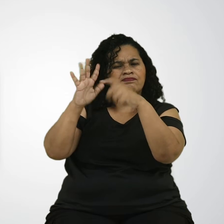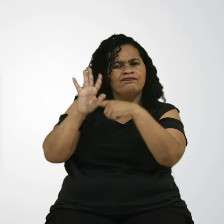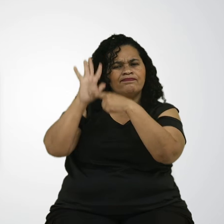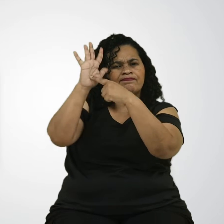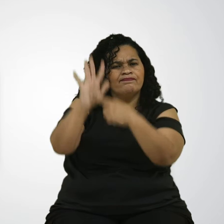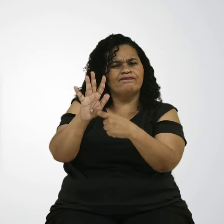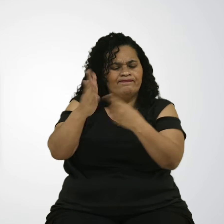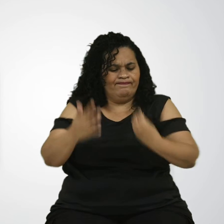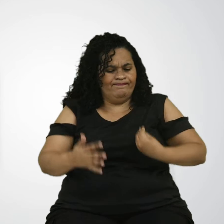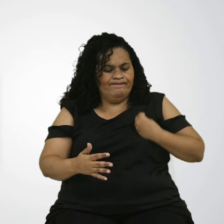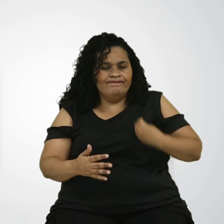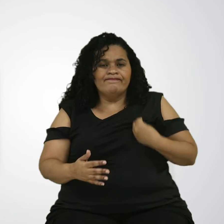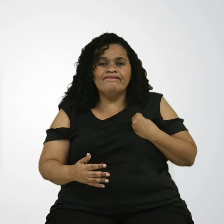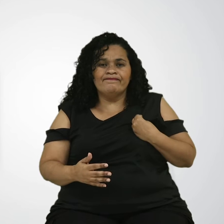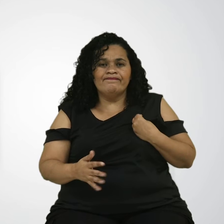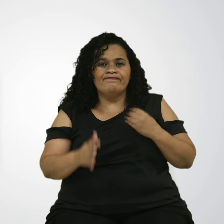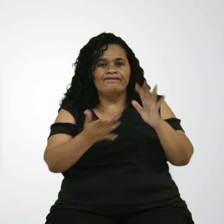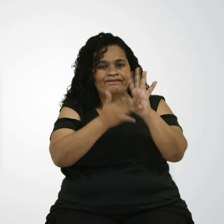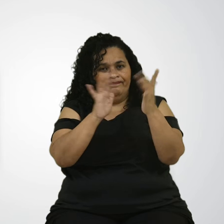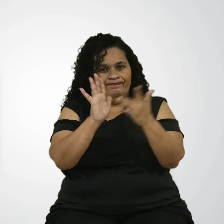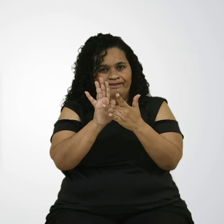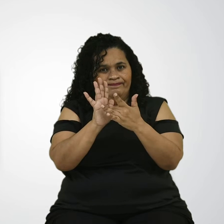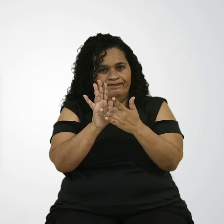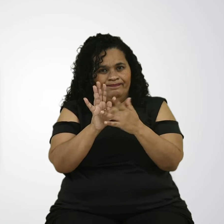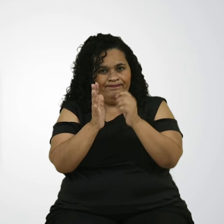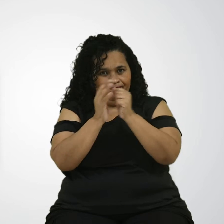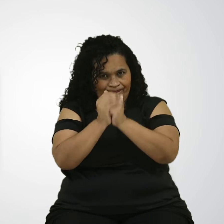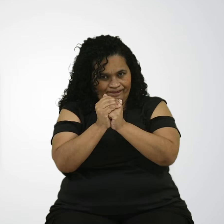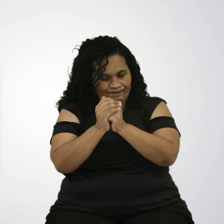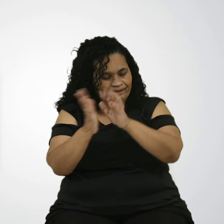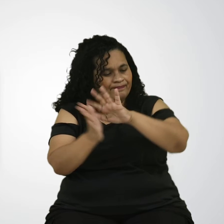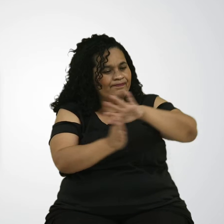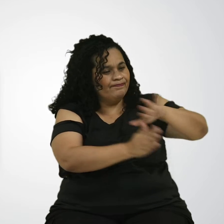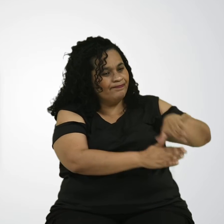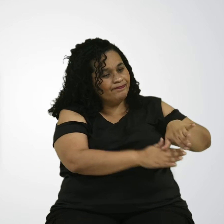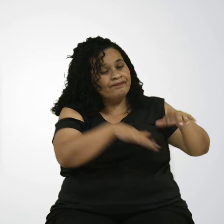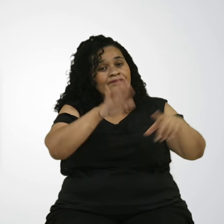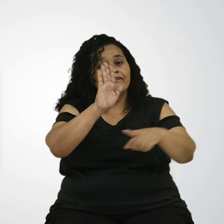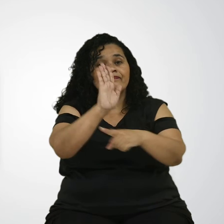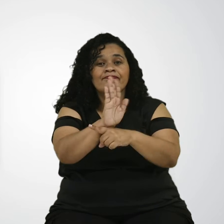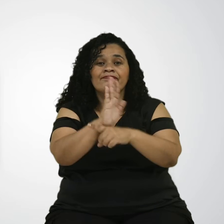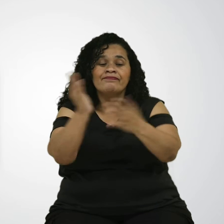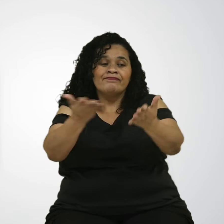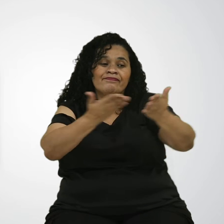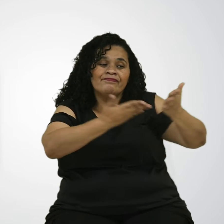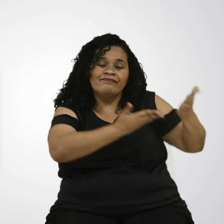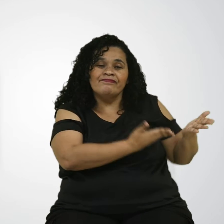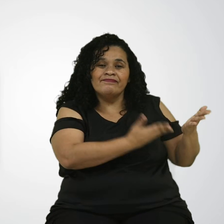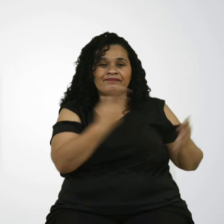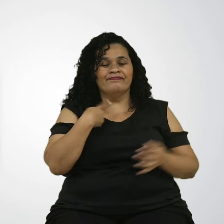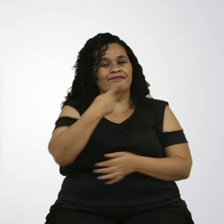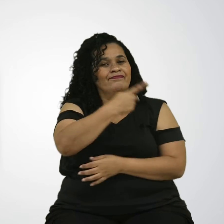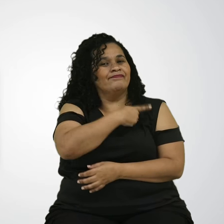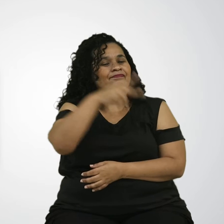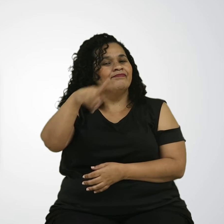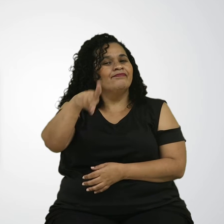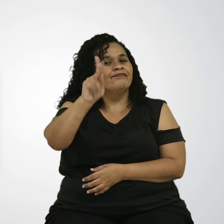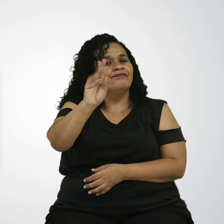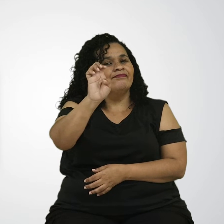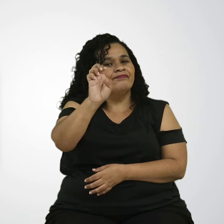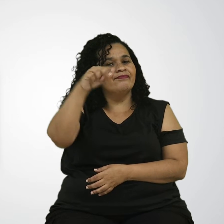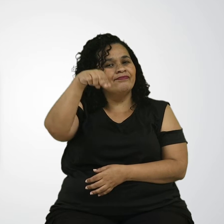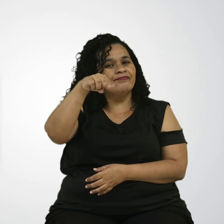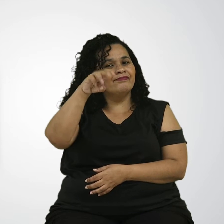vida em Cristo. Para nos ajudar, mais uma vez, hoje, na nossa lição bíblica, está o pastor Kennedy, que vai nos ajudar aqui com